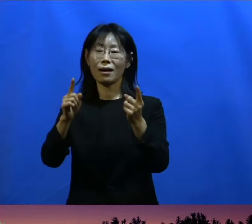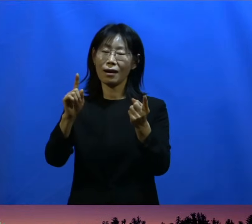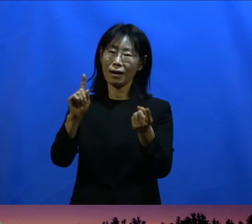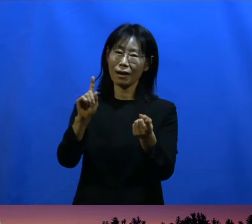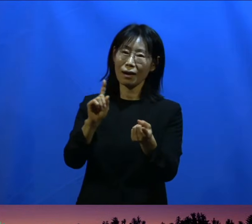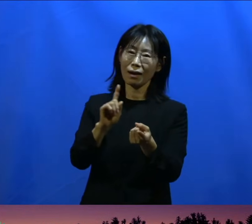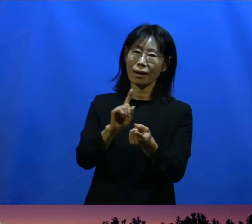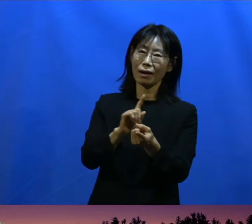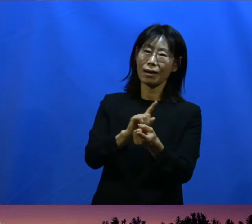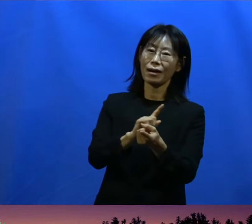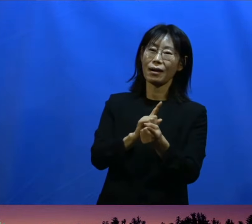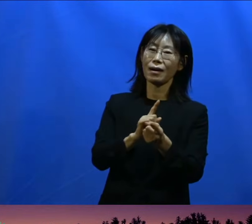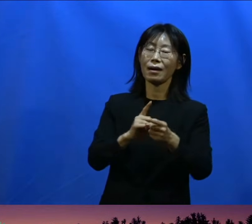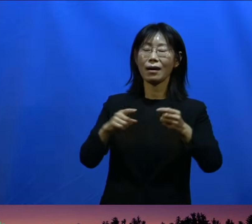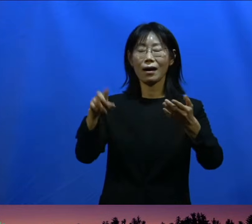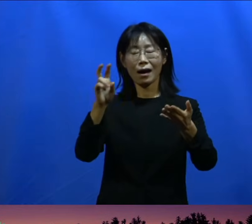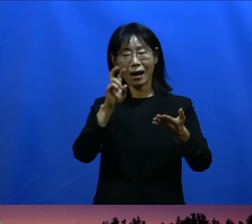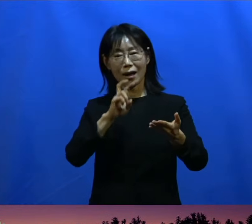모여서